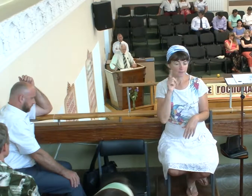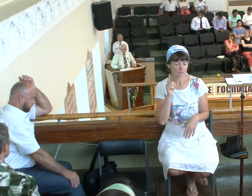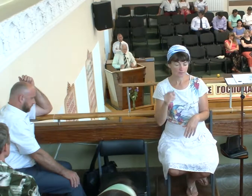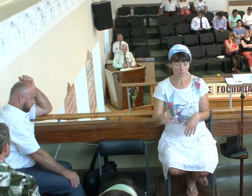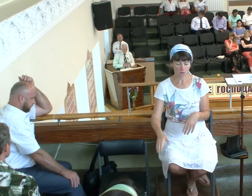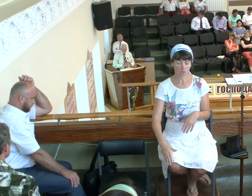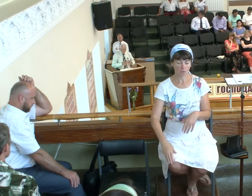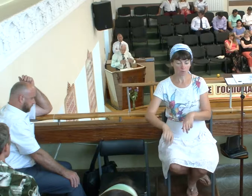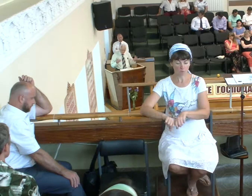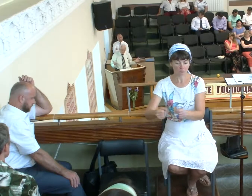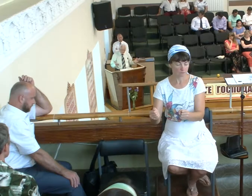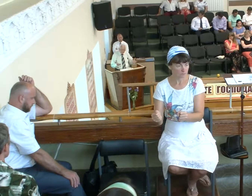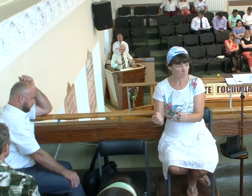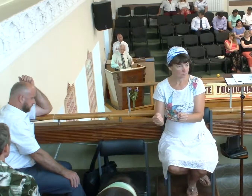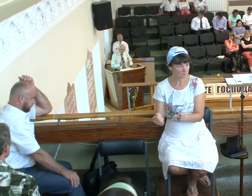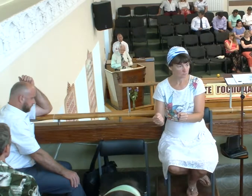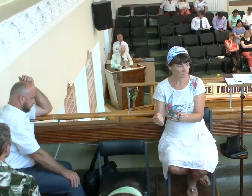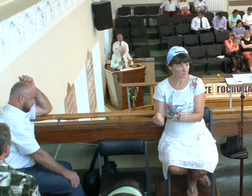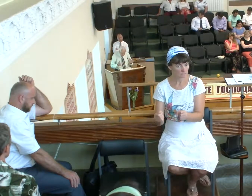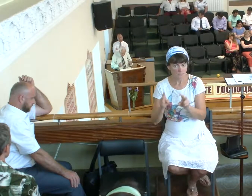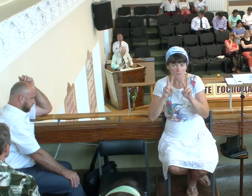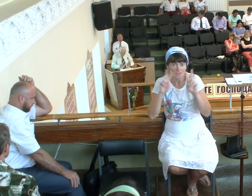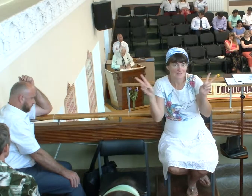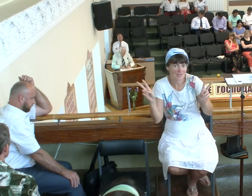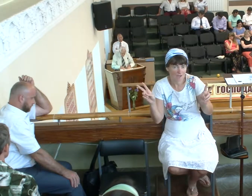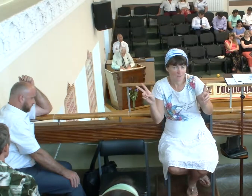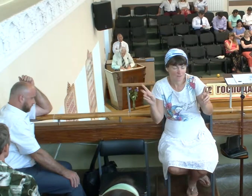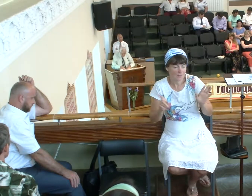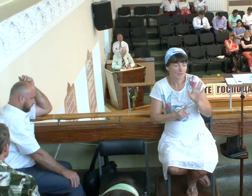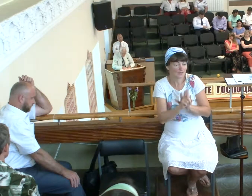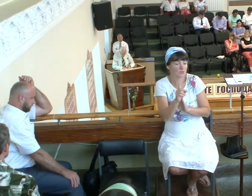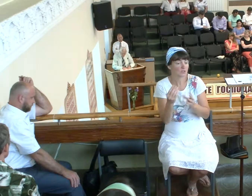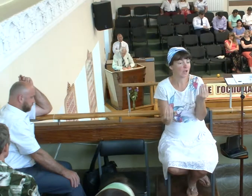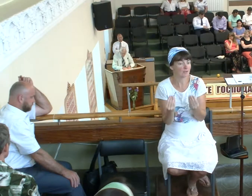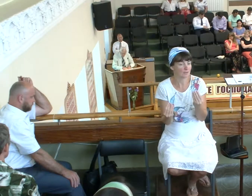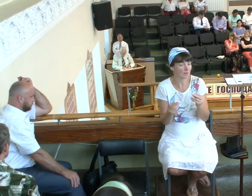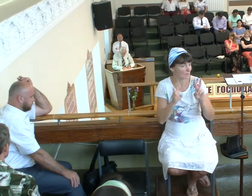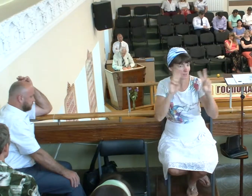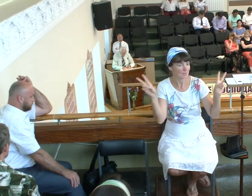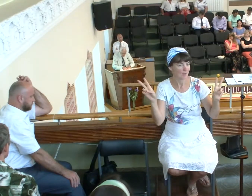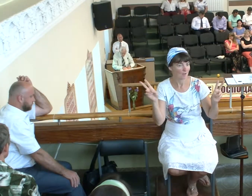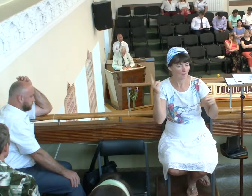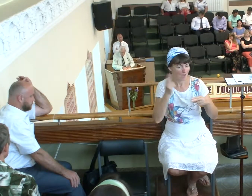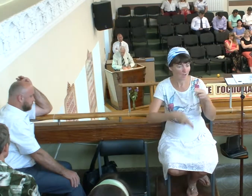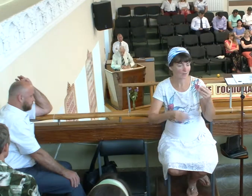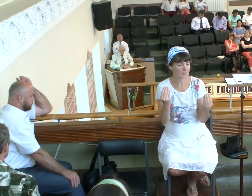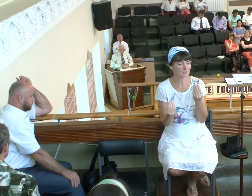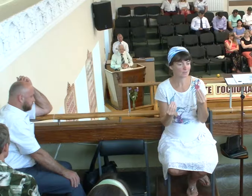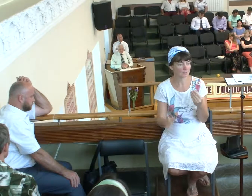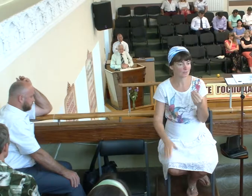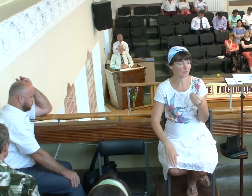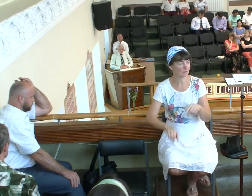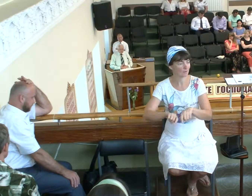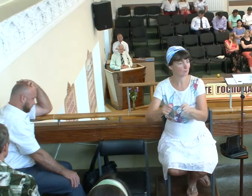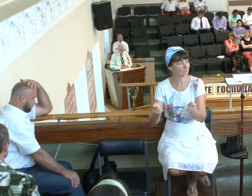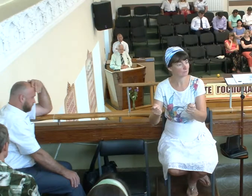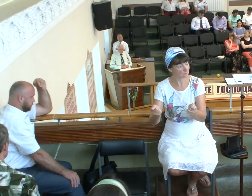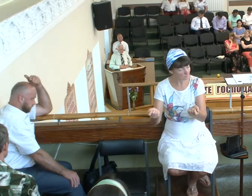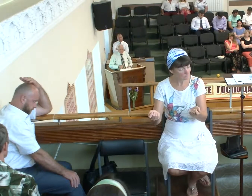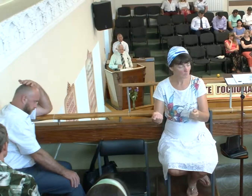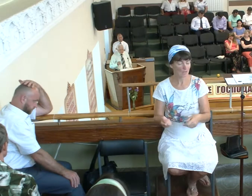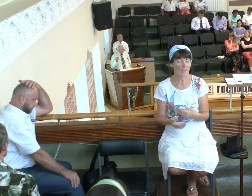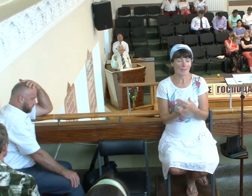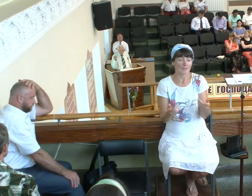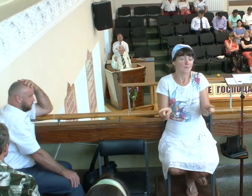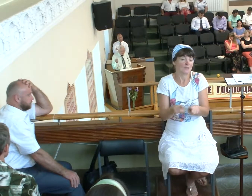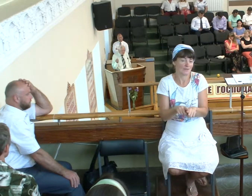ногой. Он не ожидал. Мы очень часто даже не предполагаем, что нас ожидает здесь, на земле.